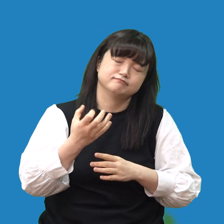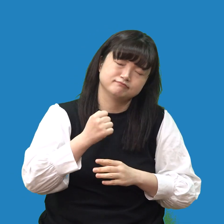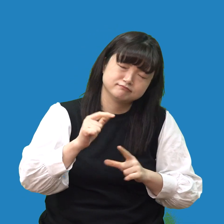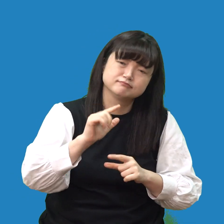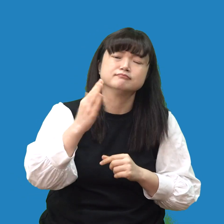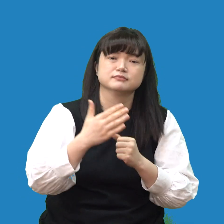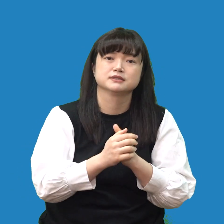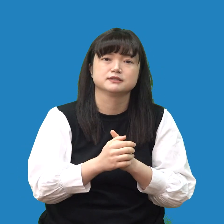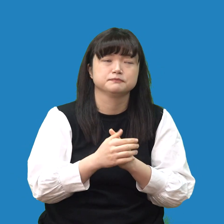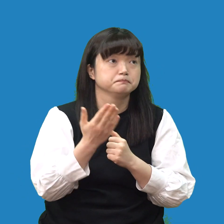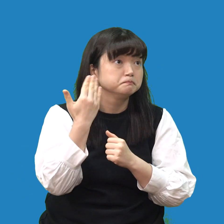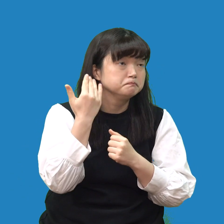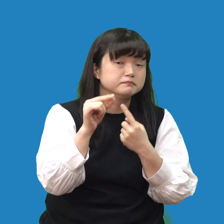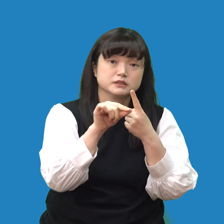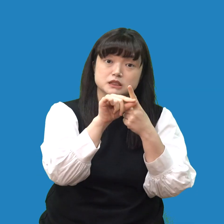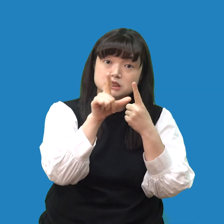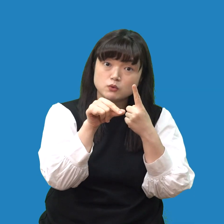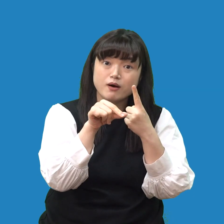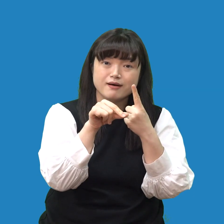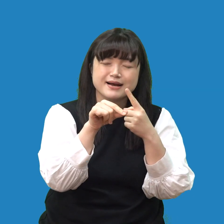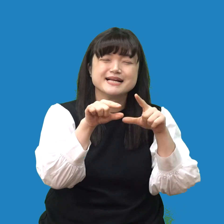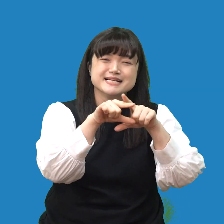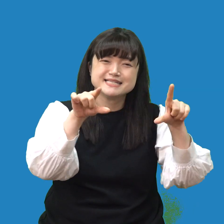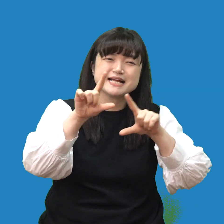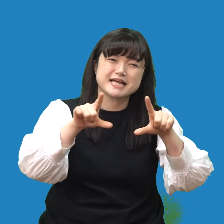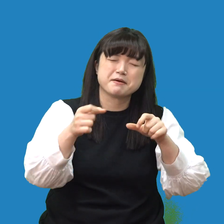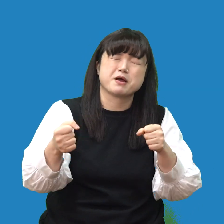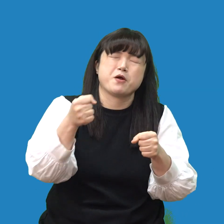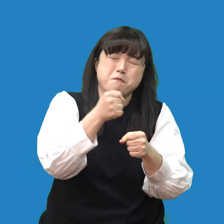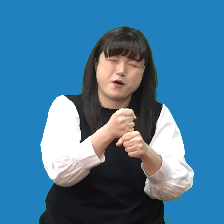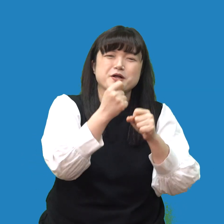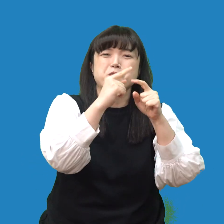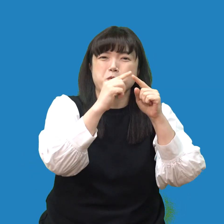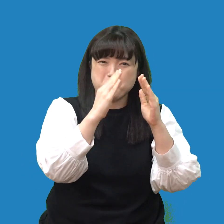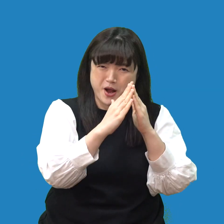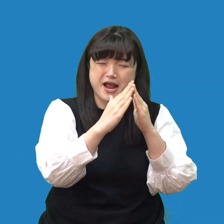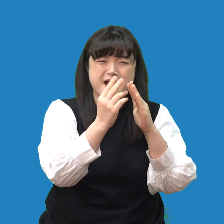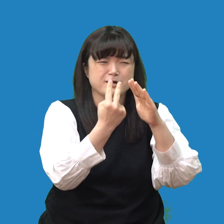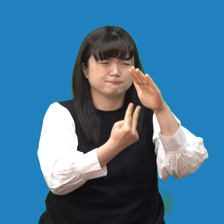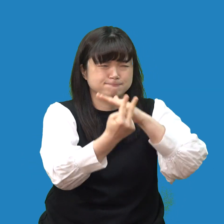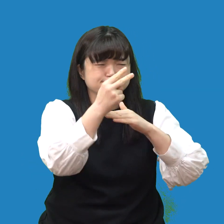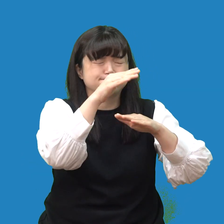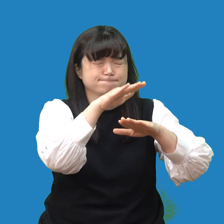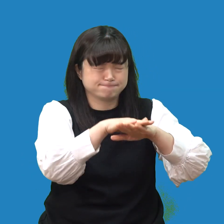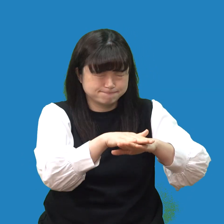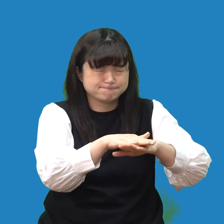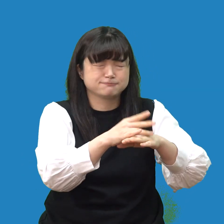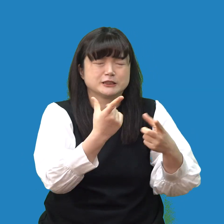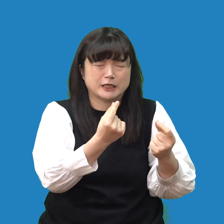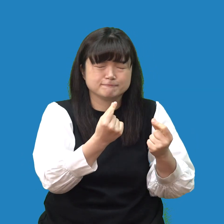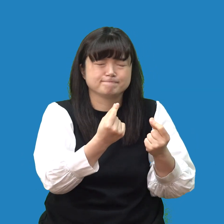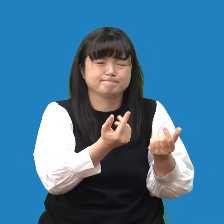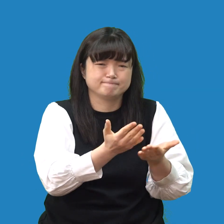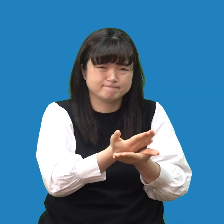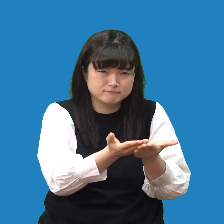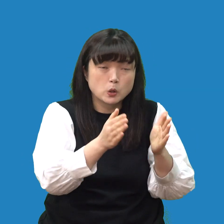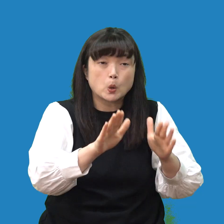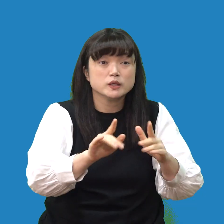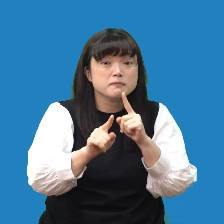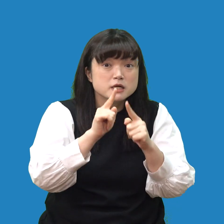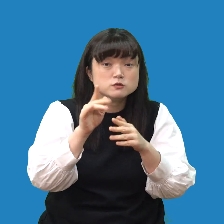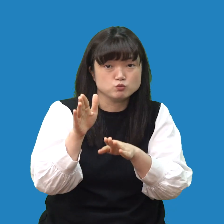우리가 1월 달에 일상의 예배를 회복하는 교회, 그 비전을 같이 나누었습니다. 오늘